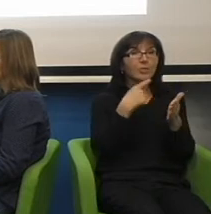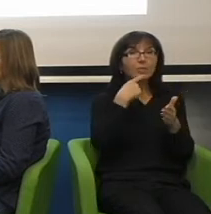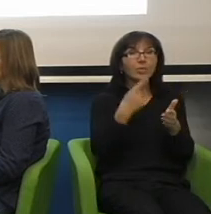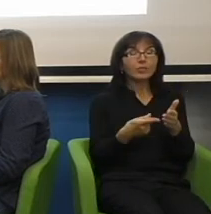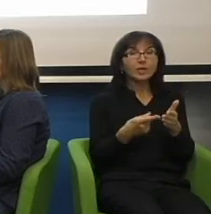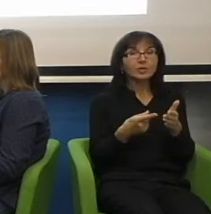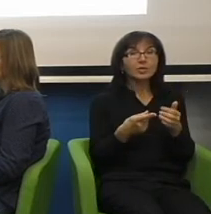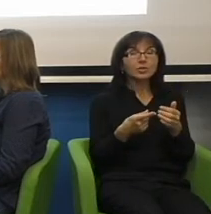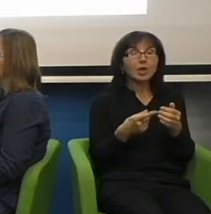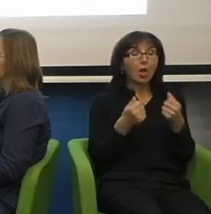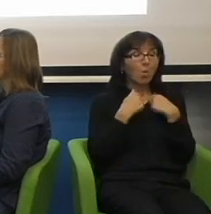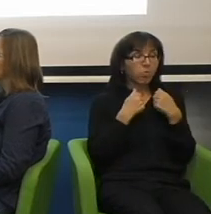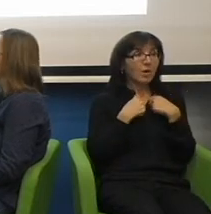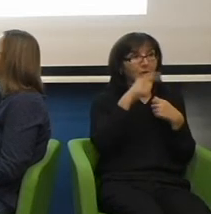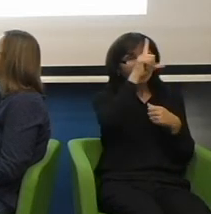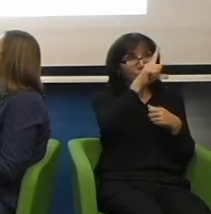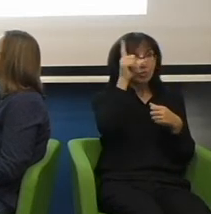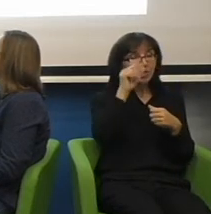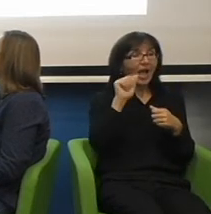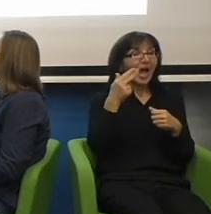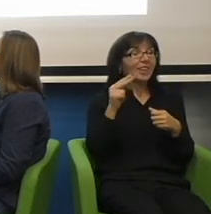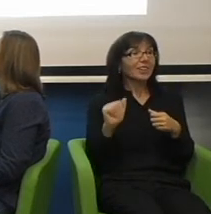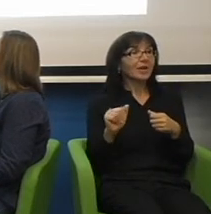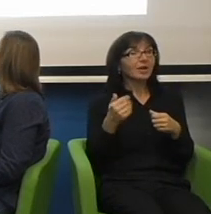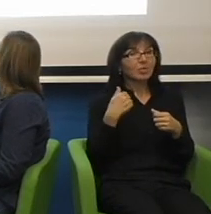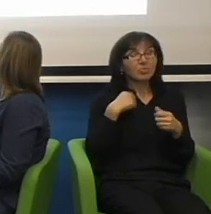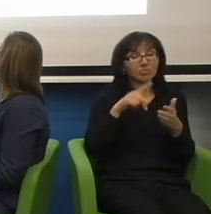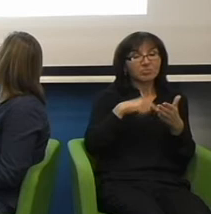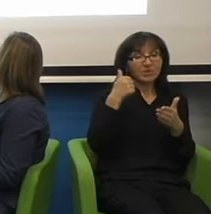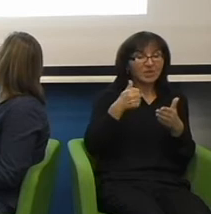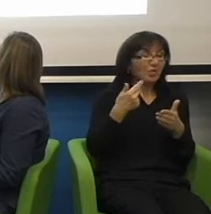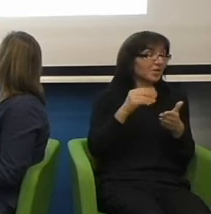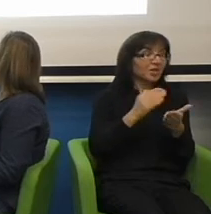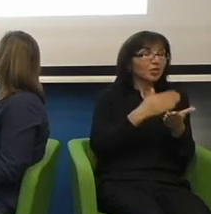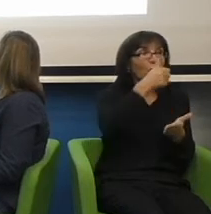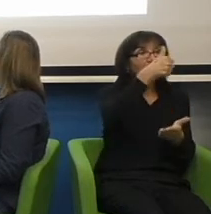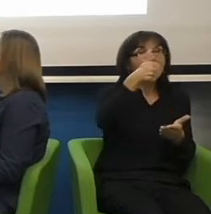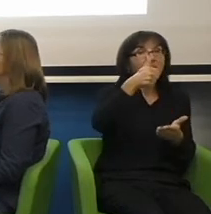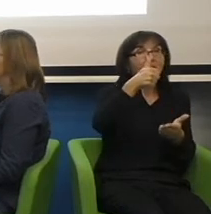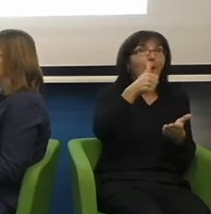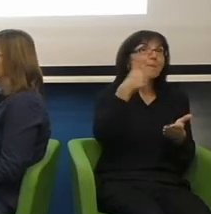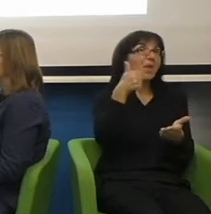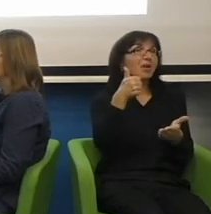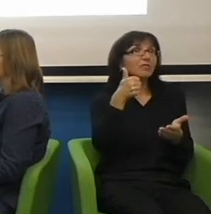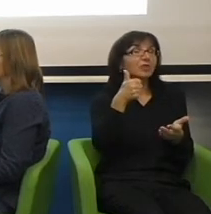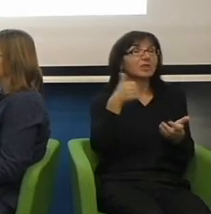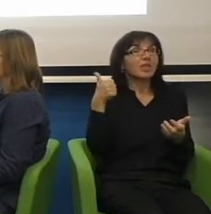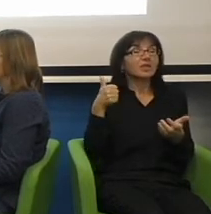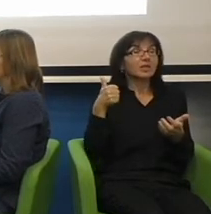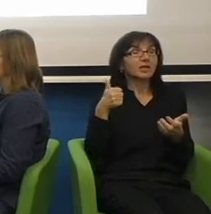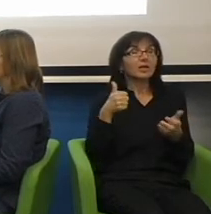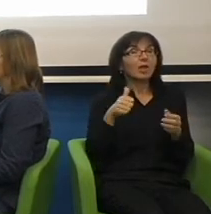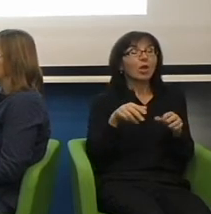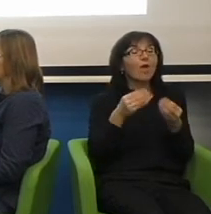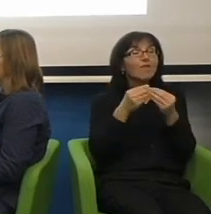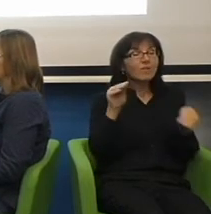tym nie zapominać. Tak. Anna absolutnie była jedną z nich, ale ona nie była jedyną, ona nie była pierwsza i jedyna. To większość